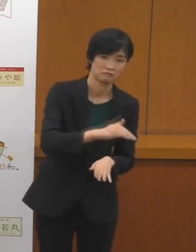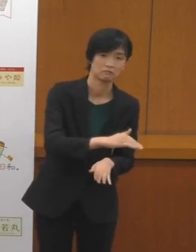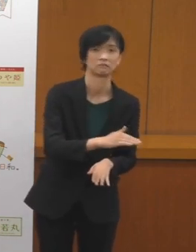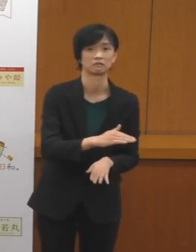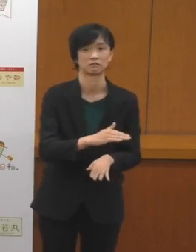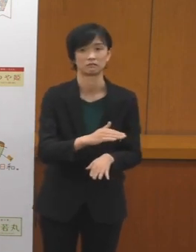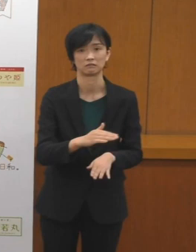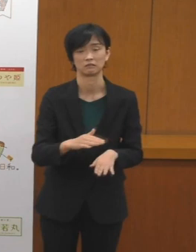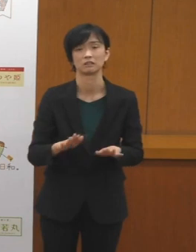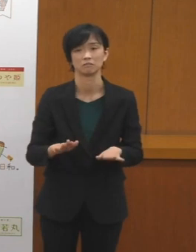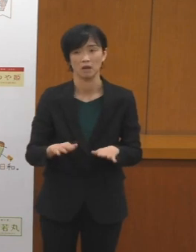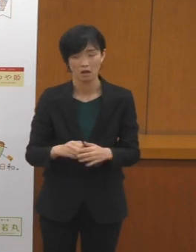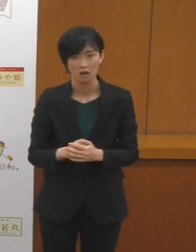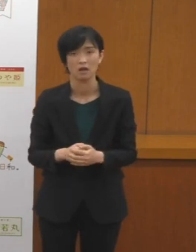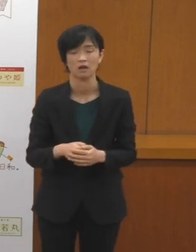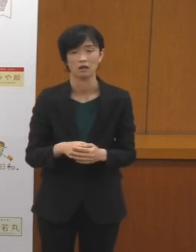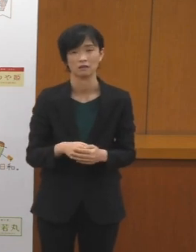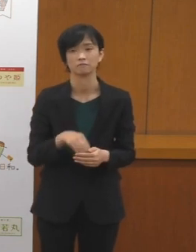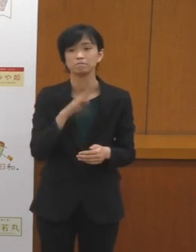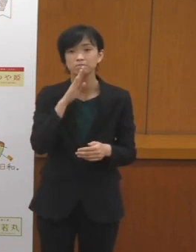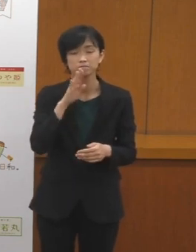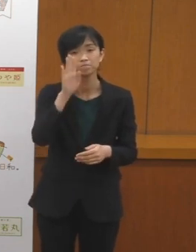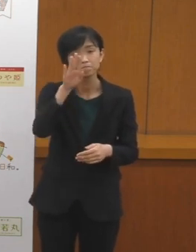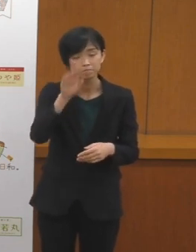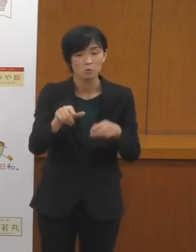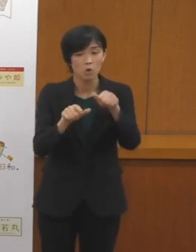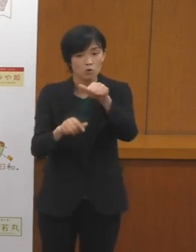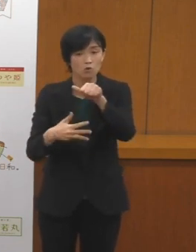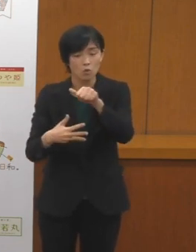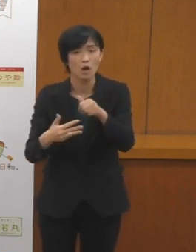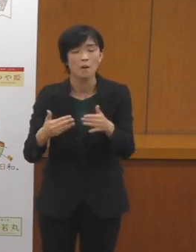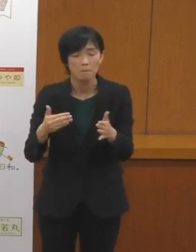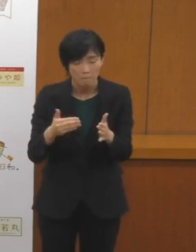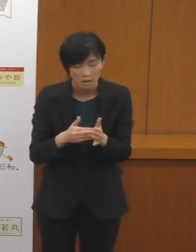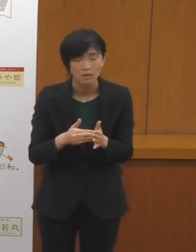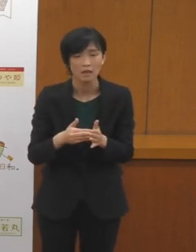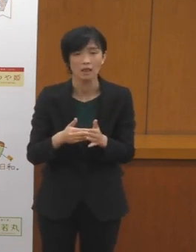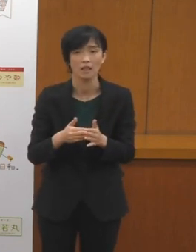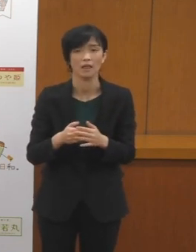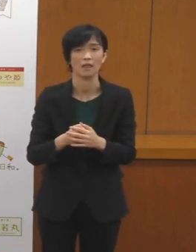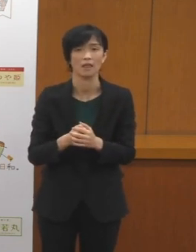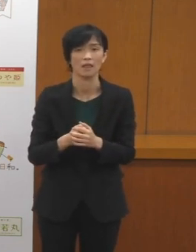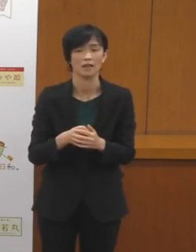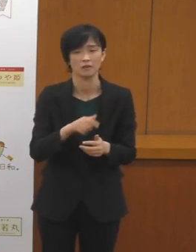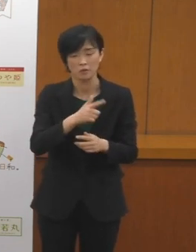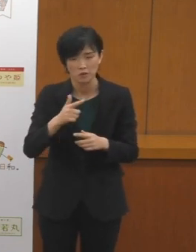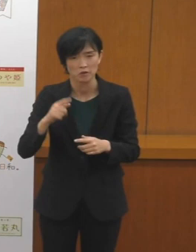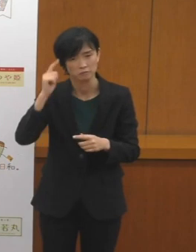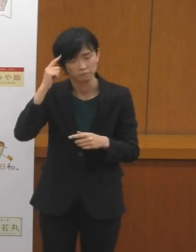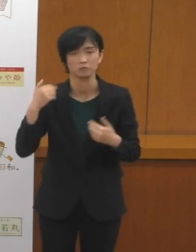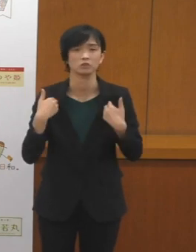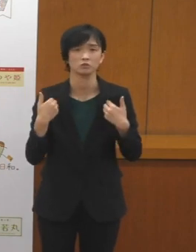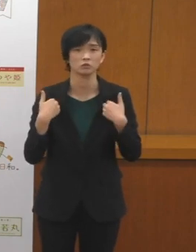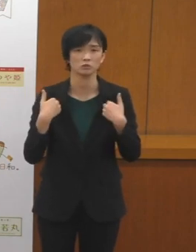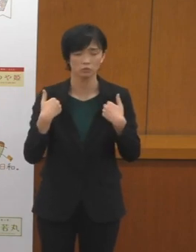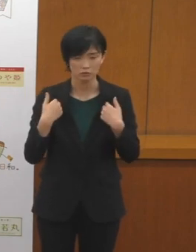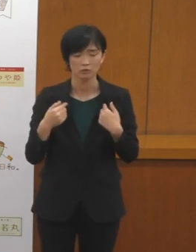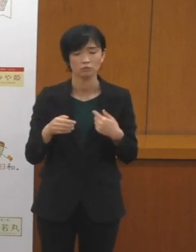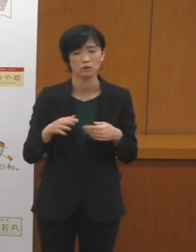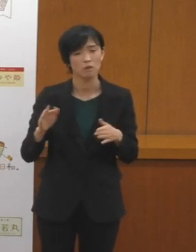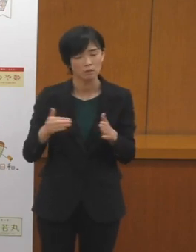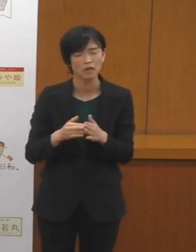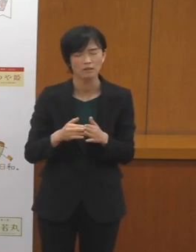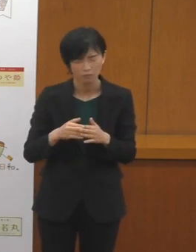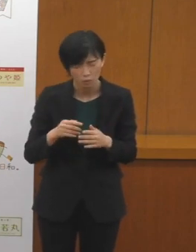言ってもまだあの5月7日までまだ終わっておりませんけども乗り越えることがこれまでできてきたの